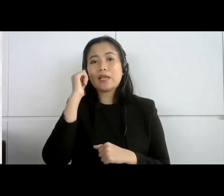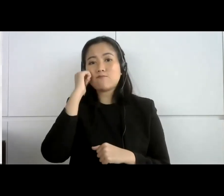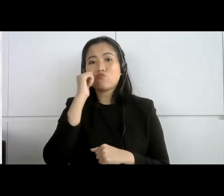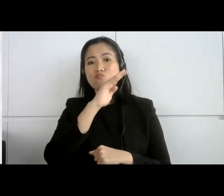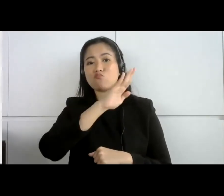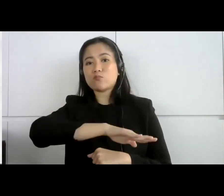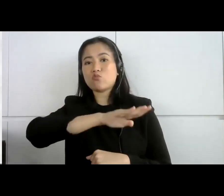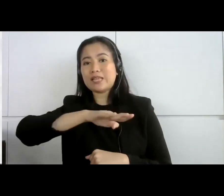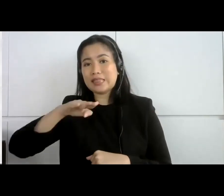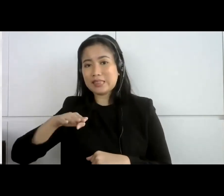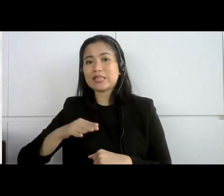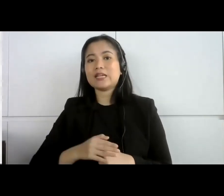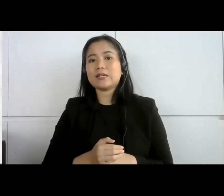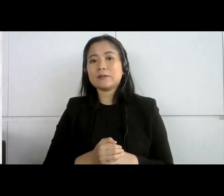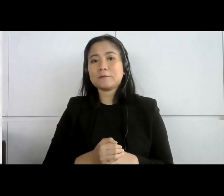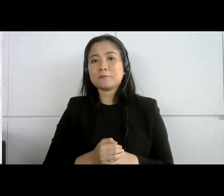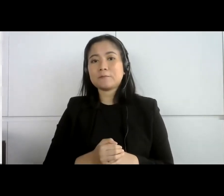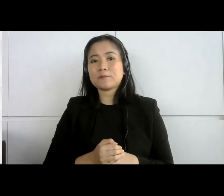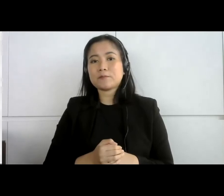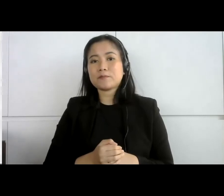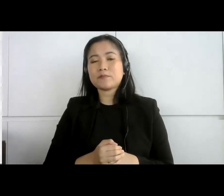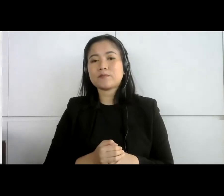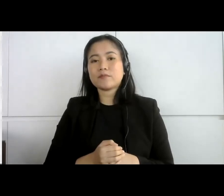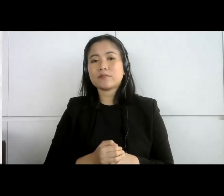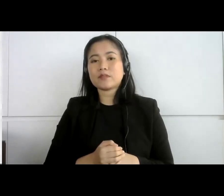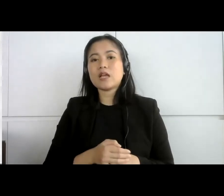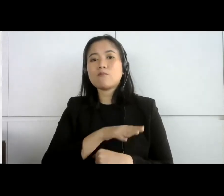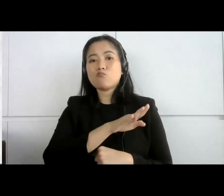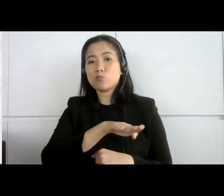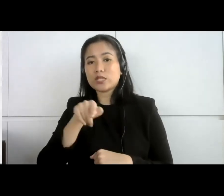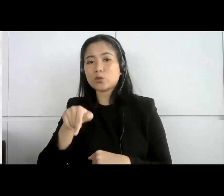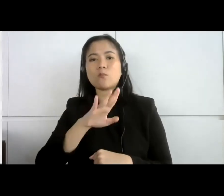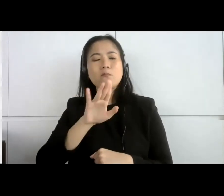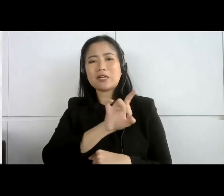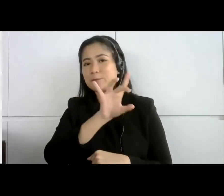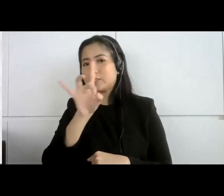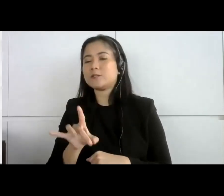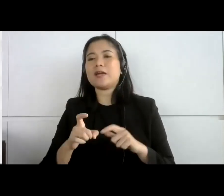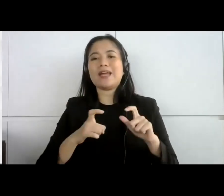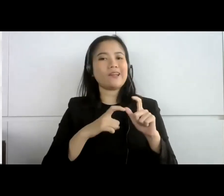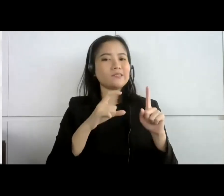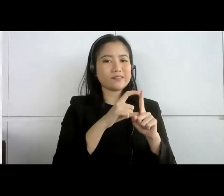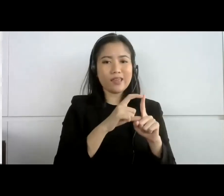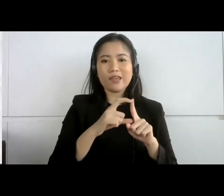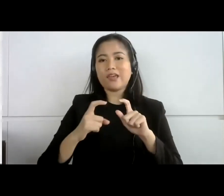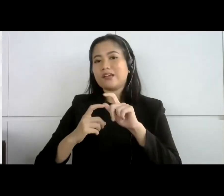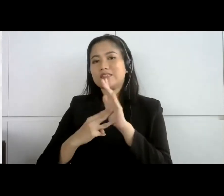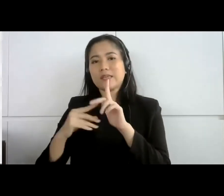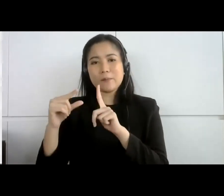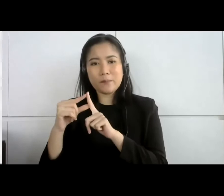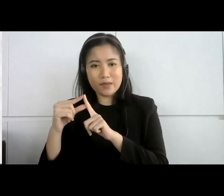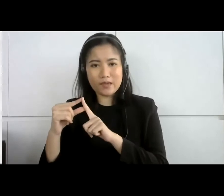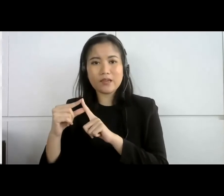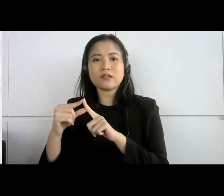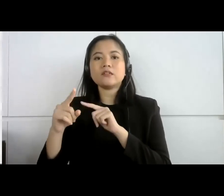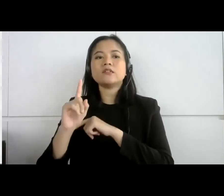SD, kelas 3 SMP dan 1 SMA, dan Androidnya itu HP terbatas sekali